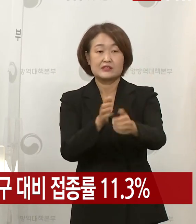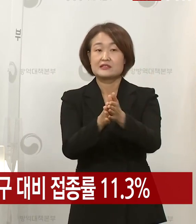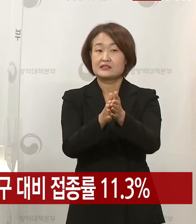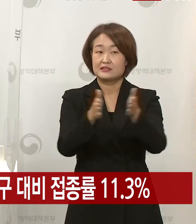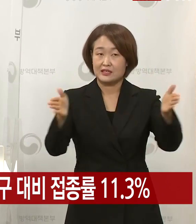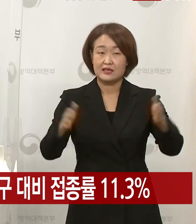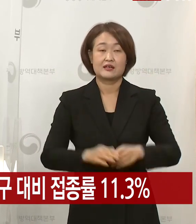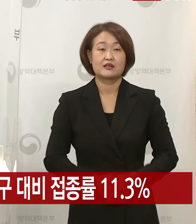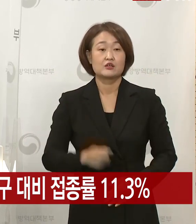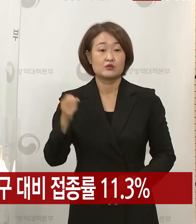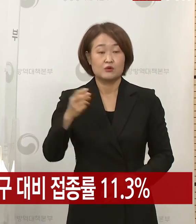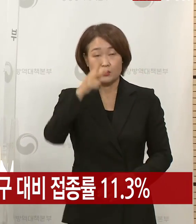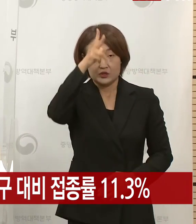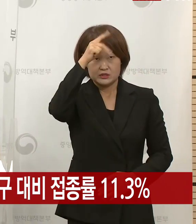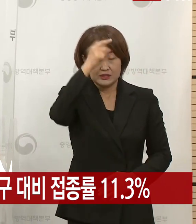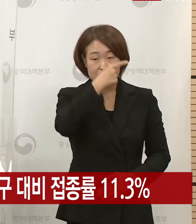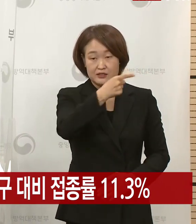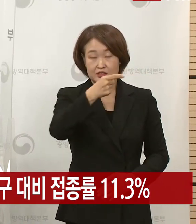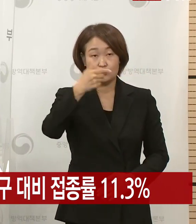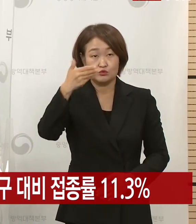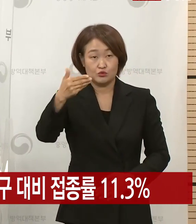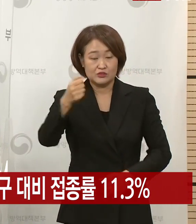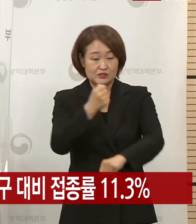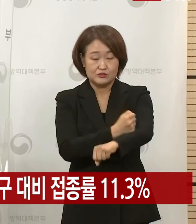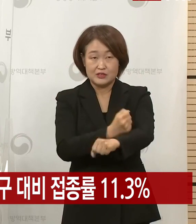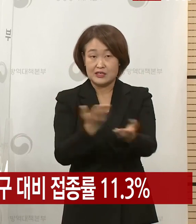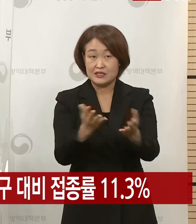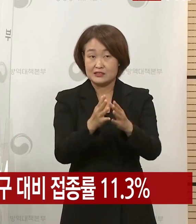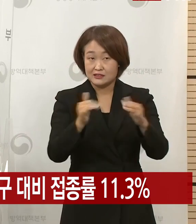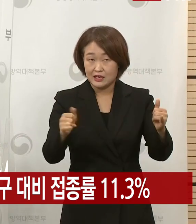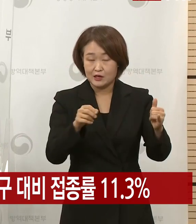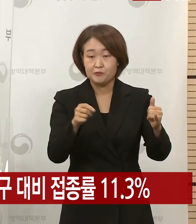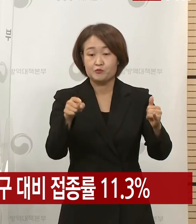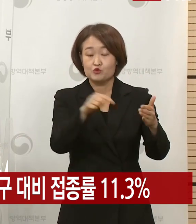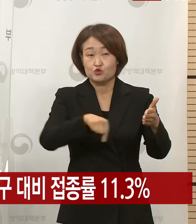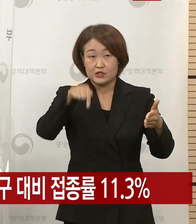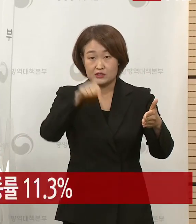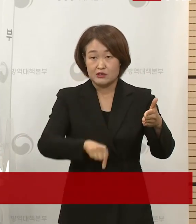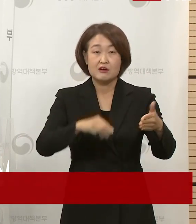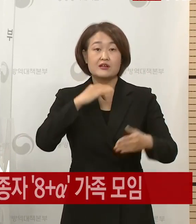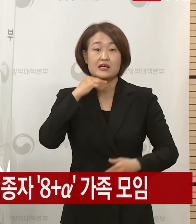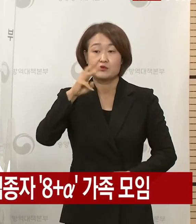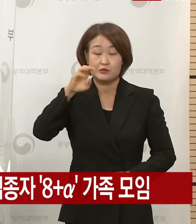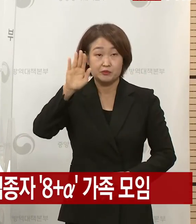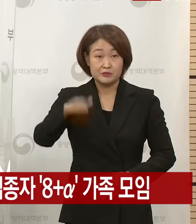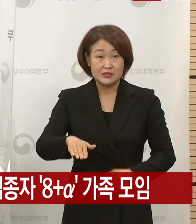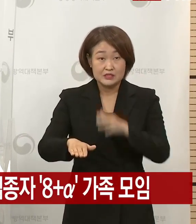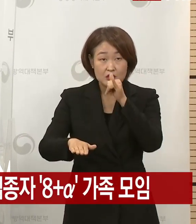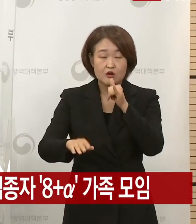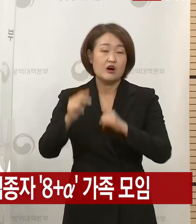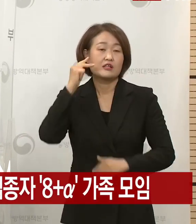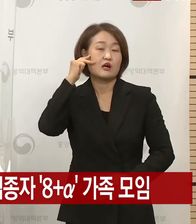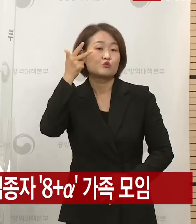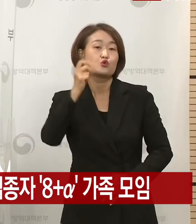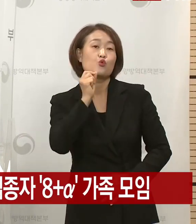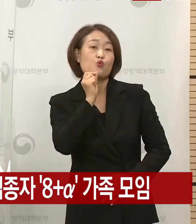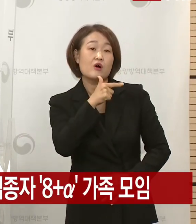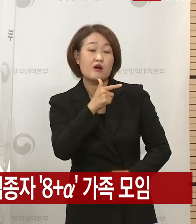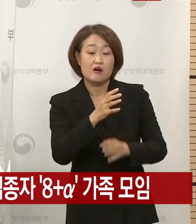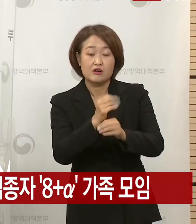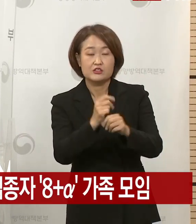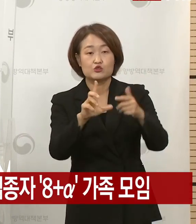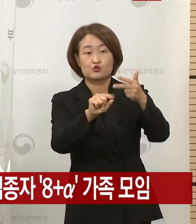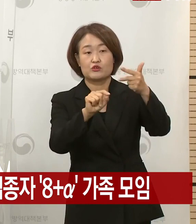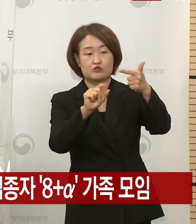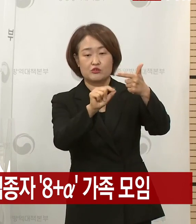사회필수 인력 등 2분기 접종 대상자 중 30세 미만이신 분에 대해서는 다음 주 월요일, 즉 6월